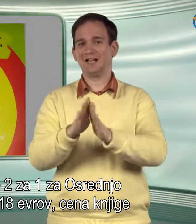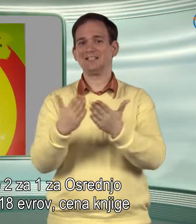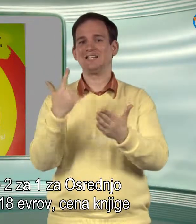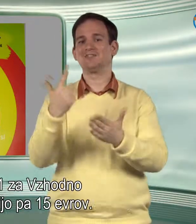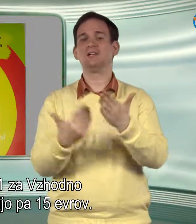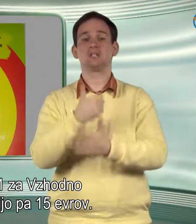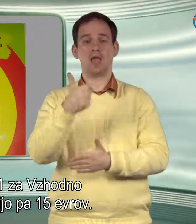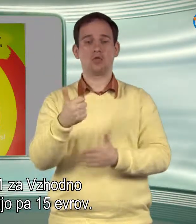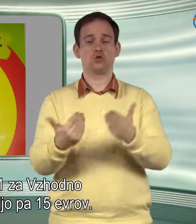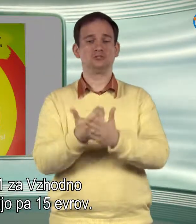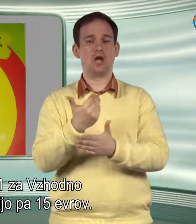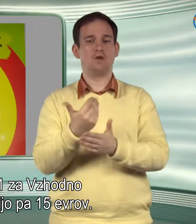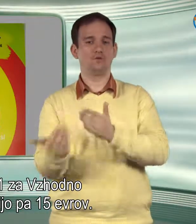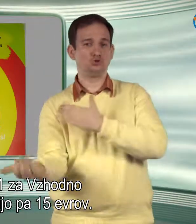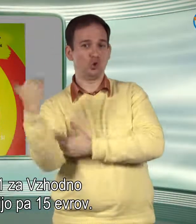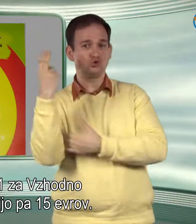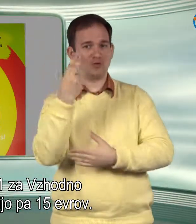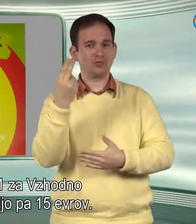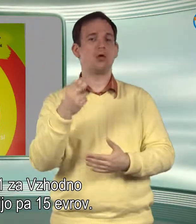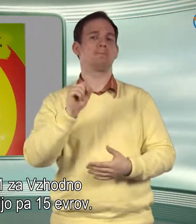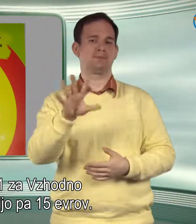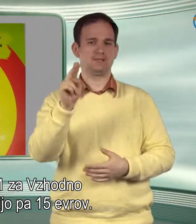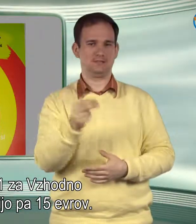cena knjige 2 za 1 za vzhodno Slovenijo pa 15 evrov.